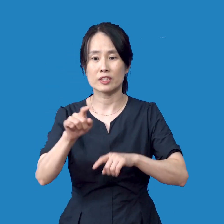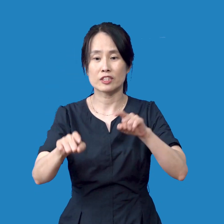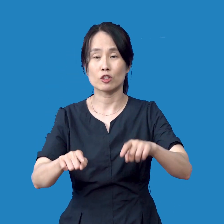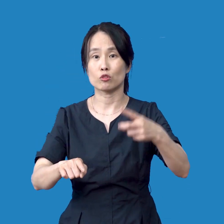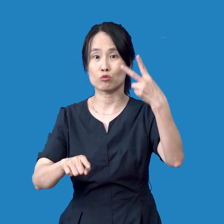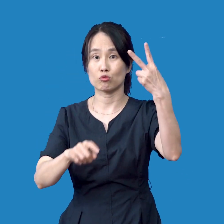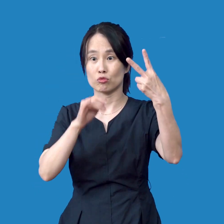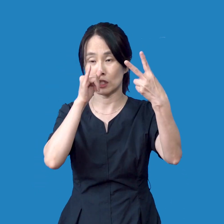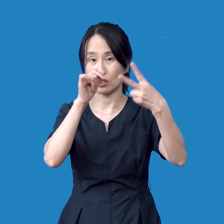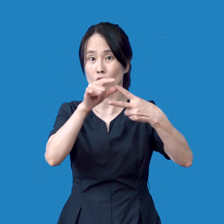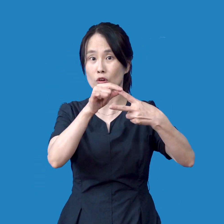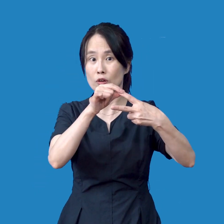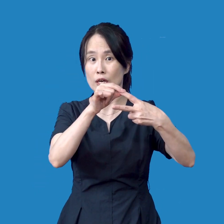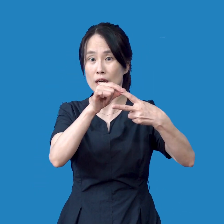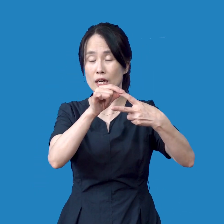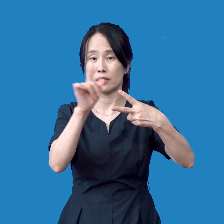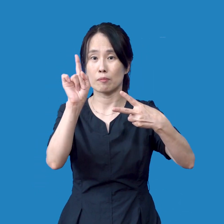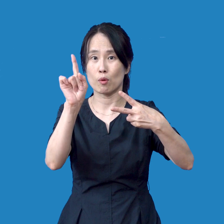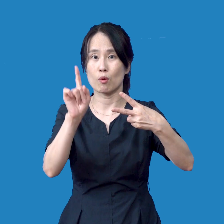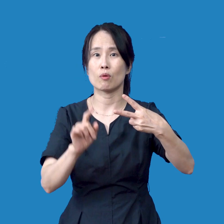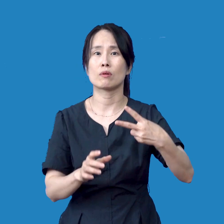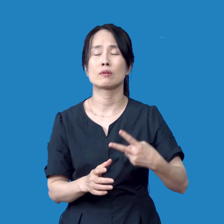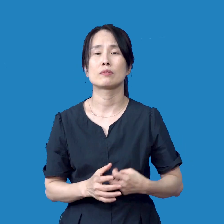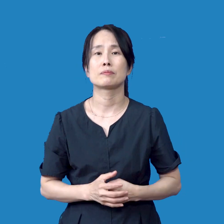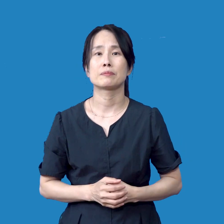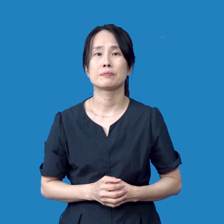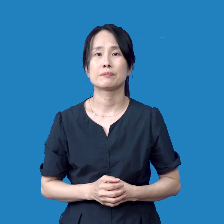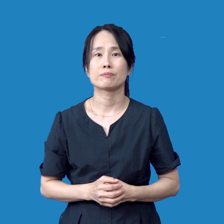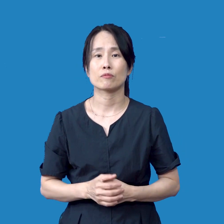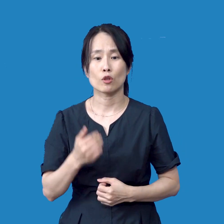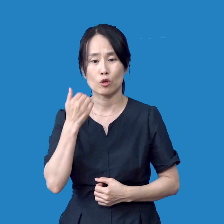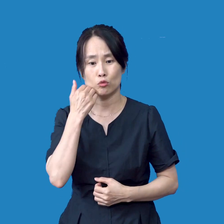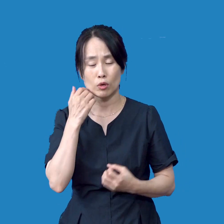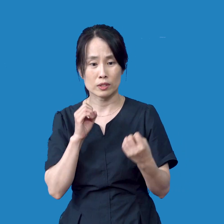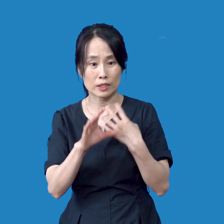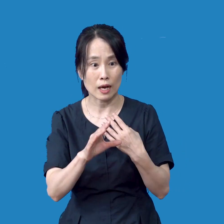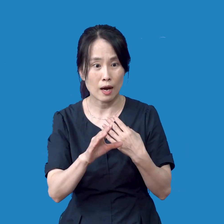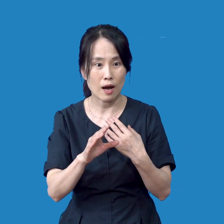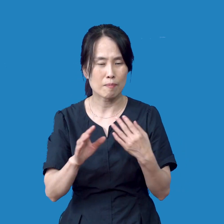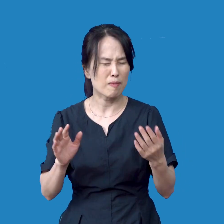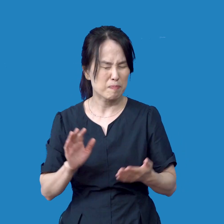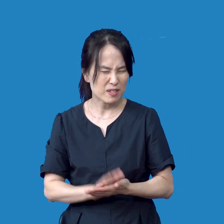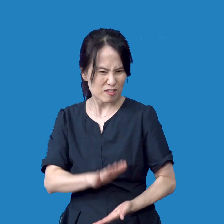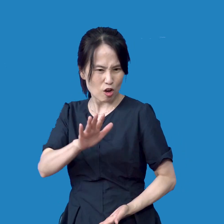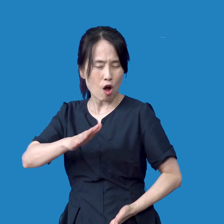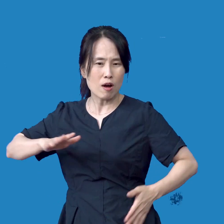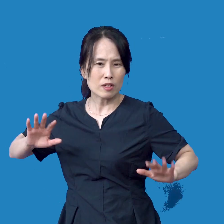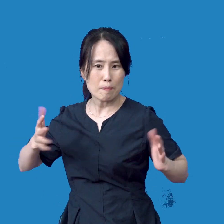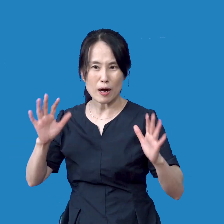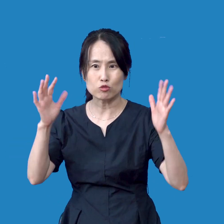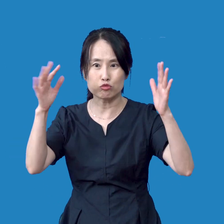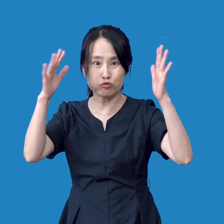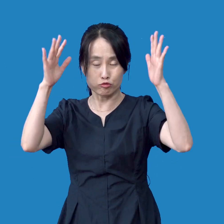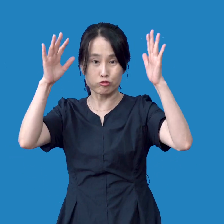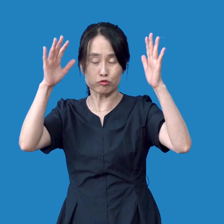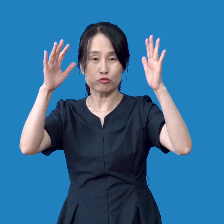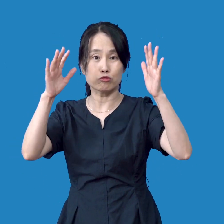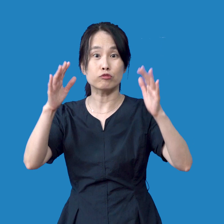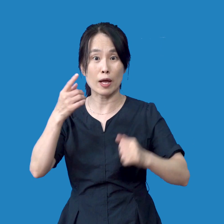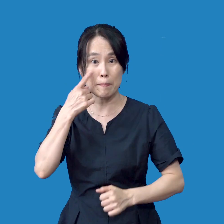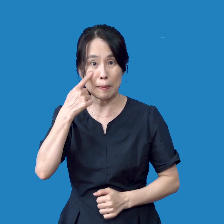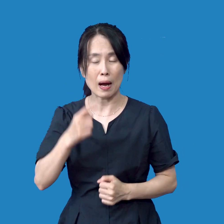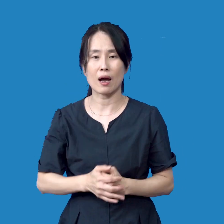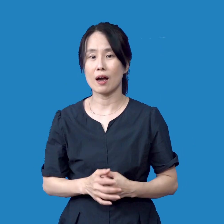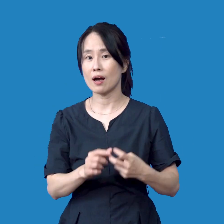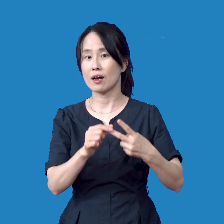2가지 나왔습니다. 하나는 뭡니까? 누가 대답만 하면 손바닥이 부서져라 박수 칠 것. 또